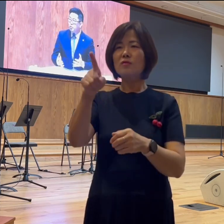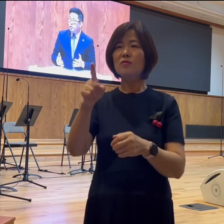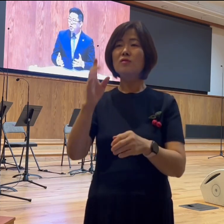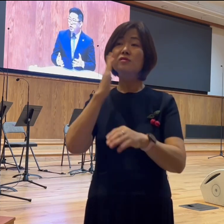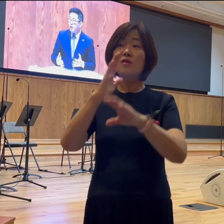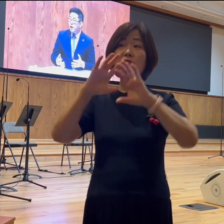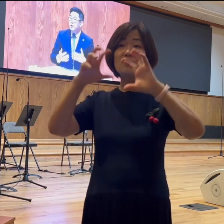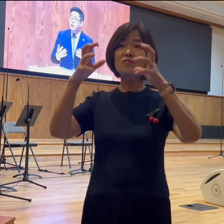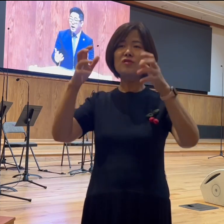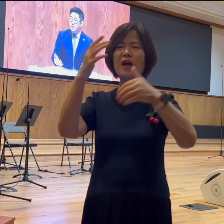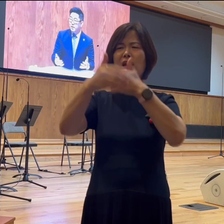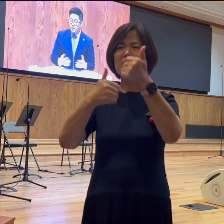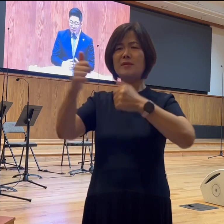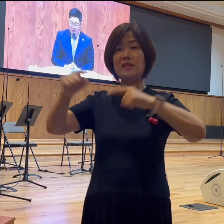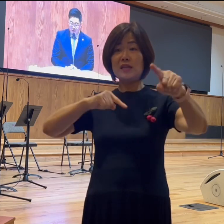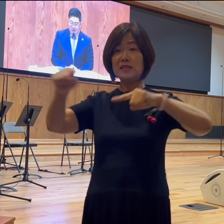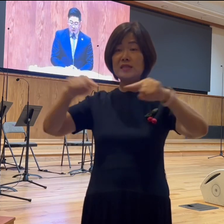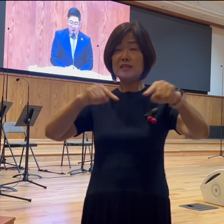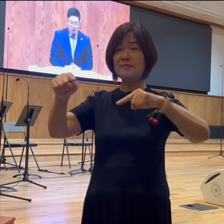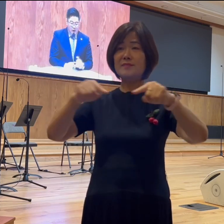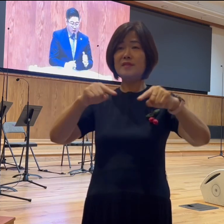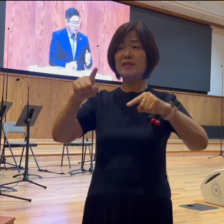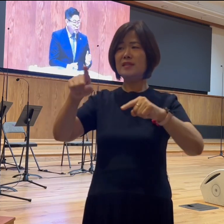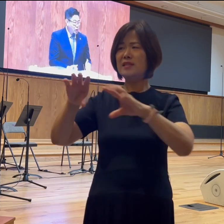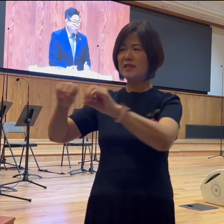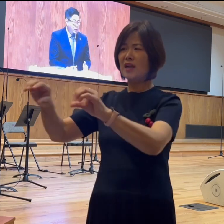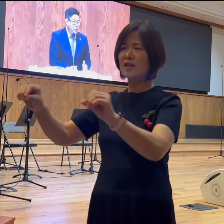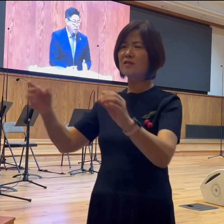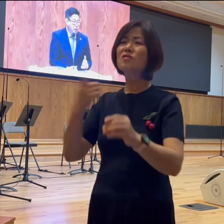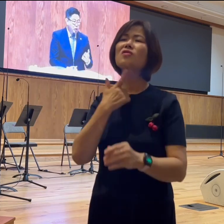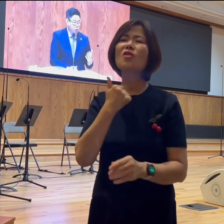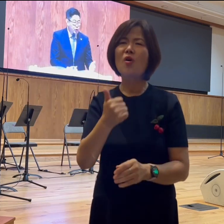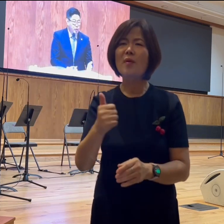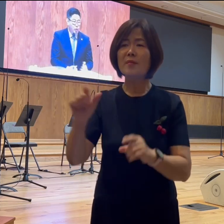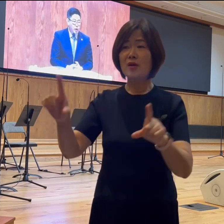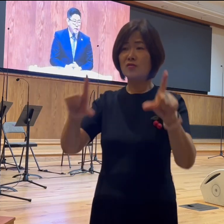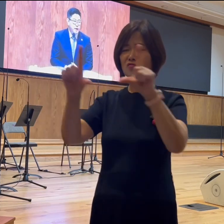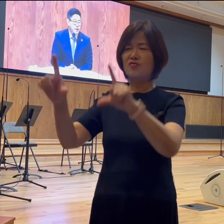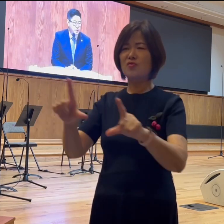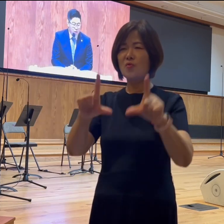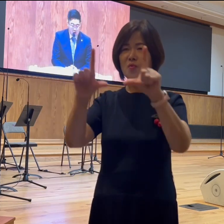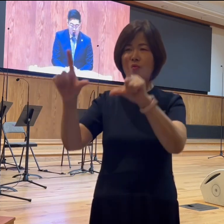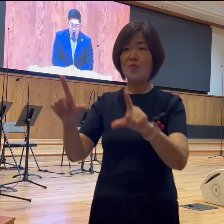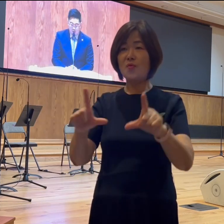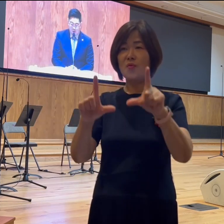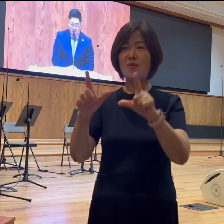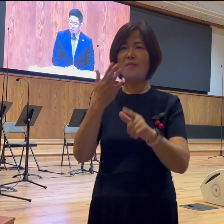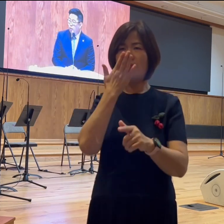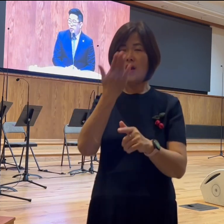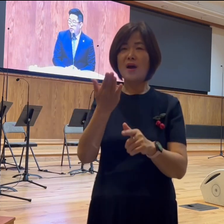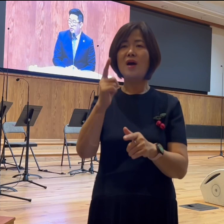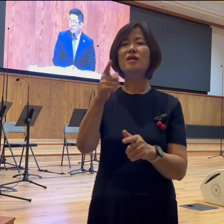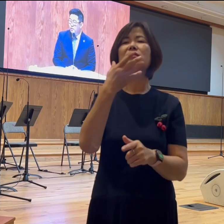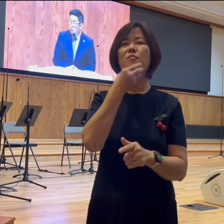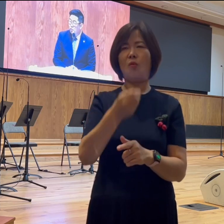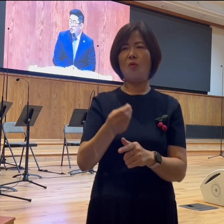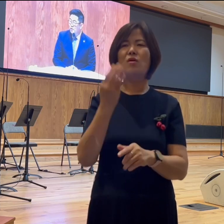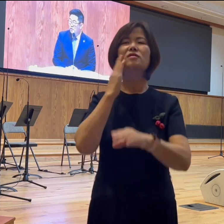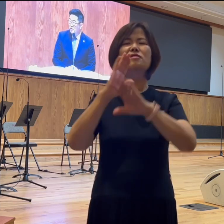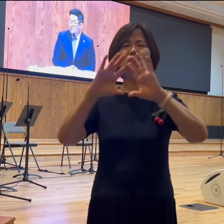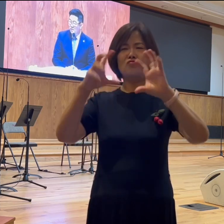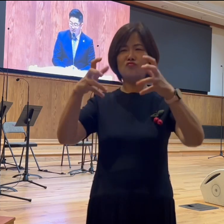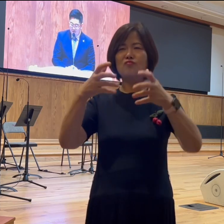천국을, 하나님의 다스리심을 이 땅에서도 경험하며 누리고 살아갈 수 있는 그 복, 천국이죠.